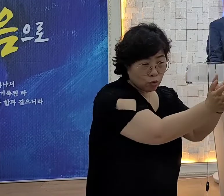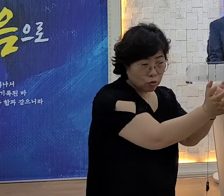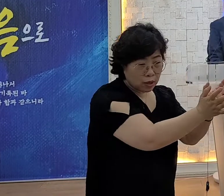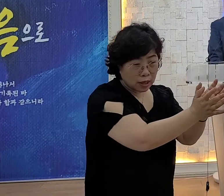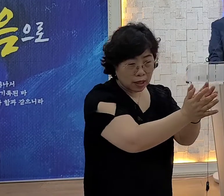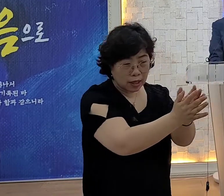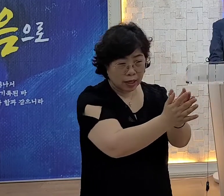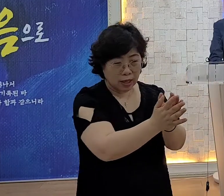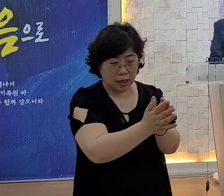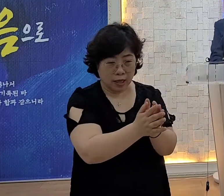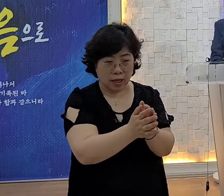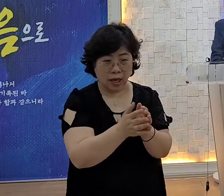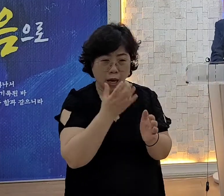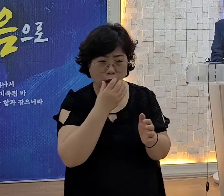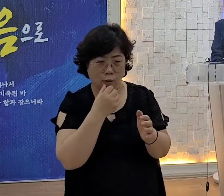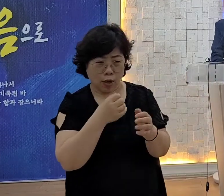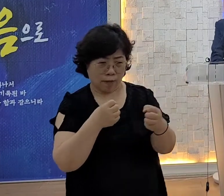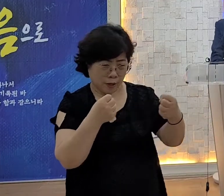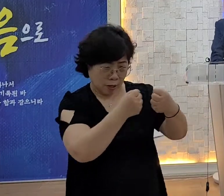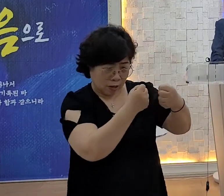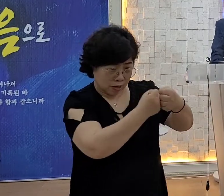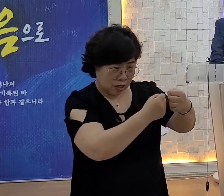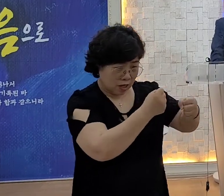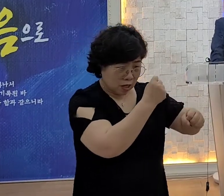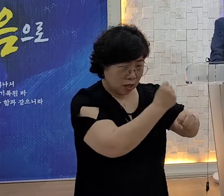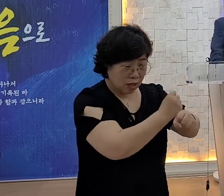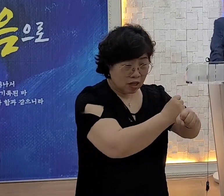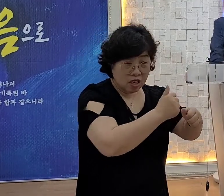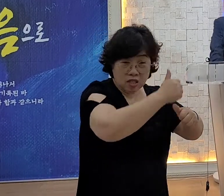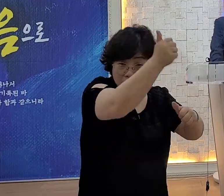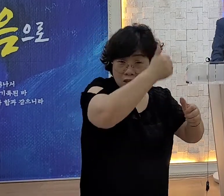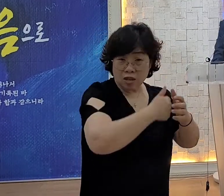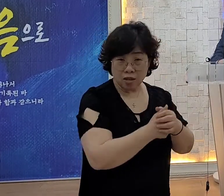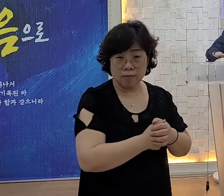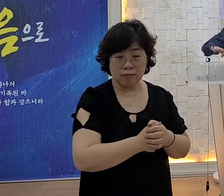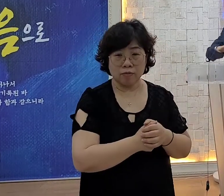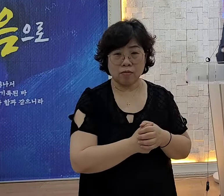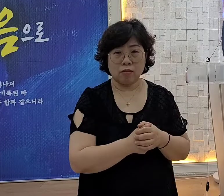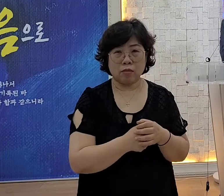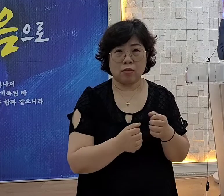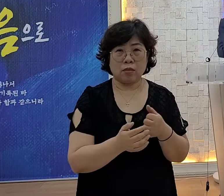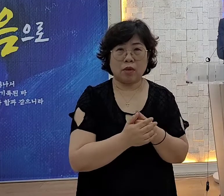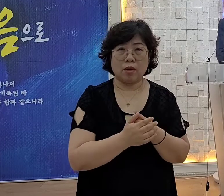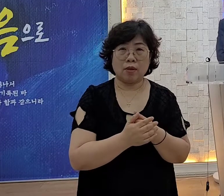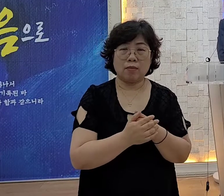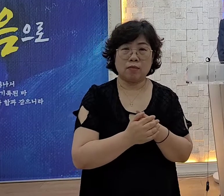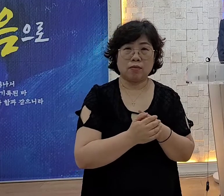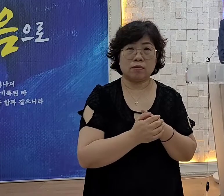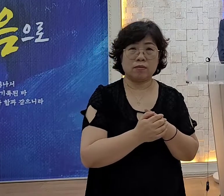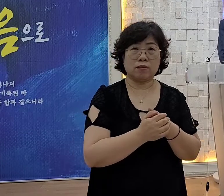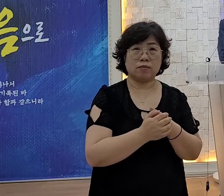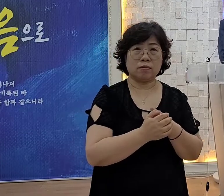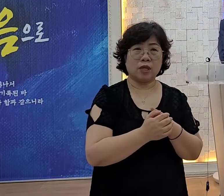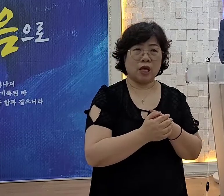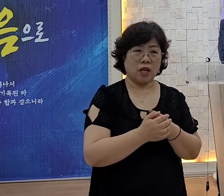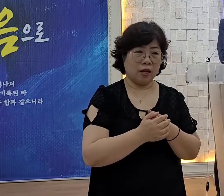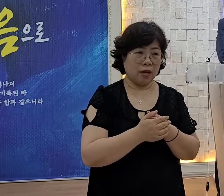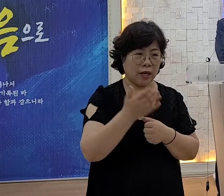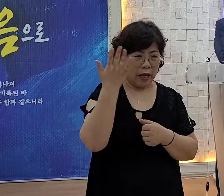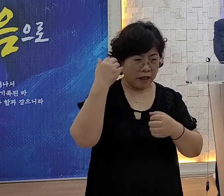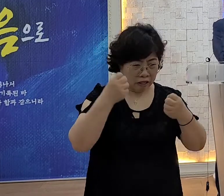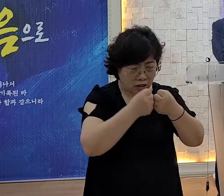세상에 그 연합군을 다 크게 무찌렀단 말이에요. 그러니까 이게 사실 우리가 옛날에는 그 숫자